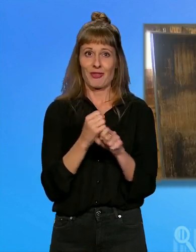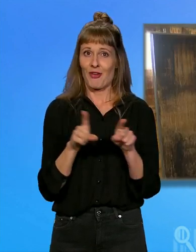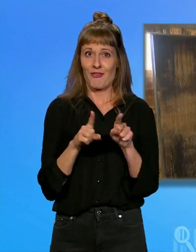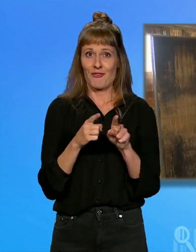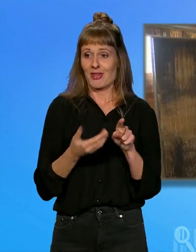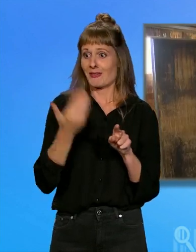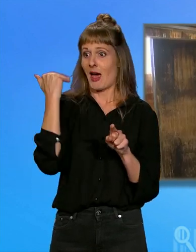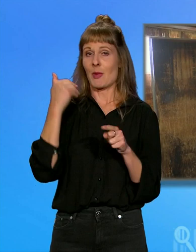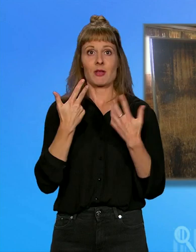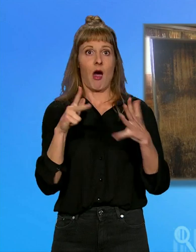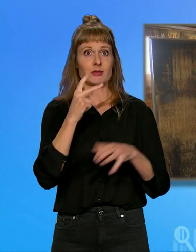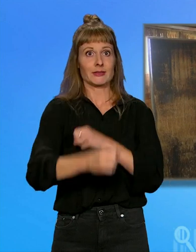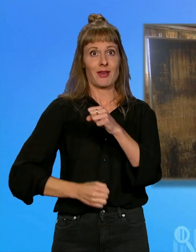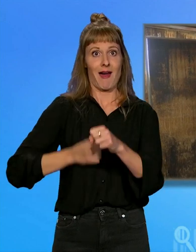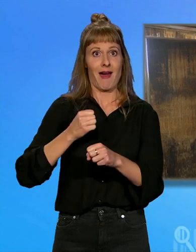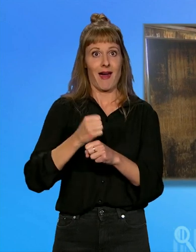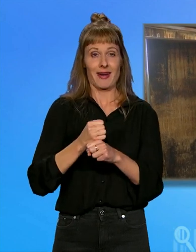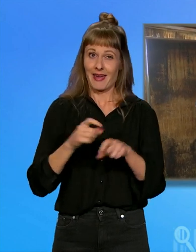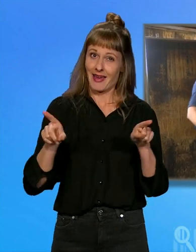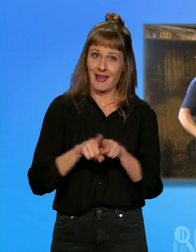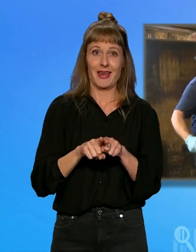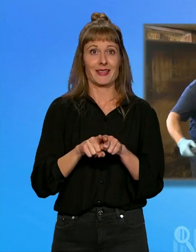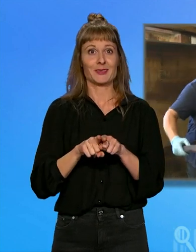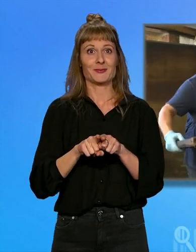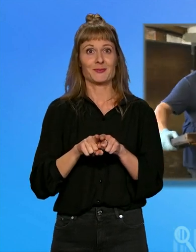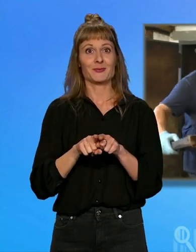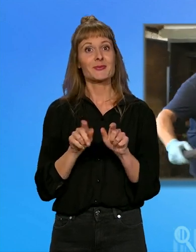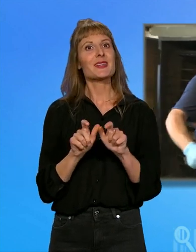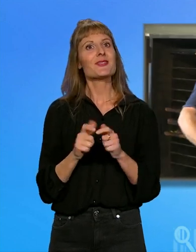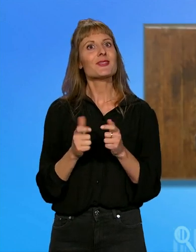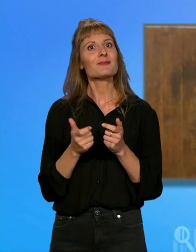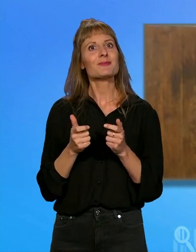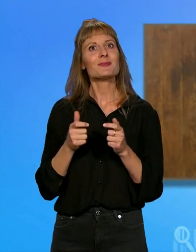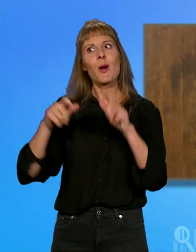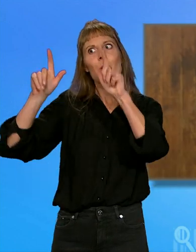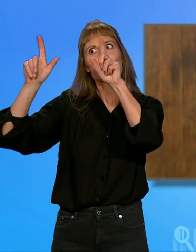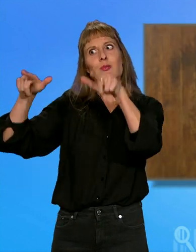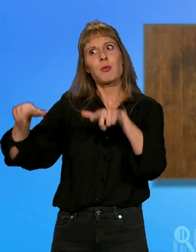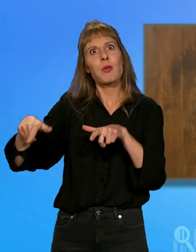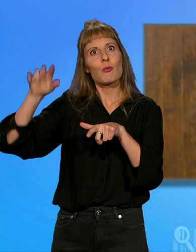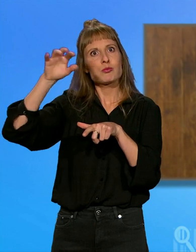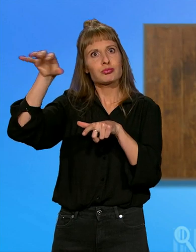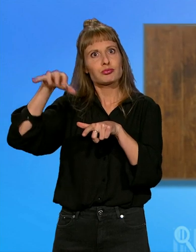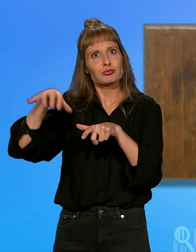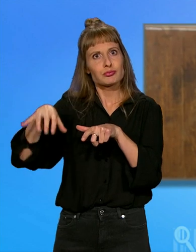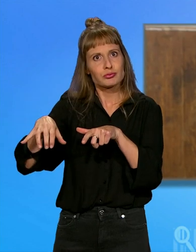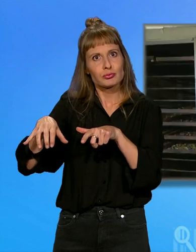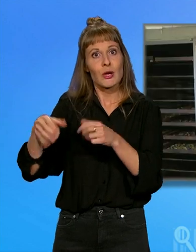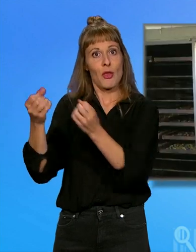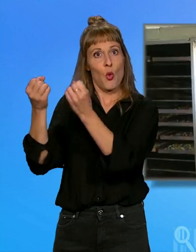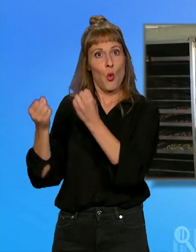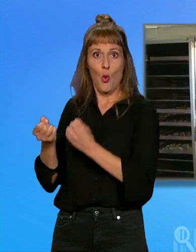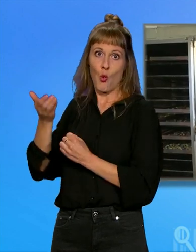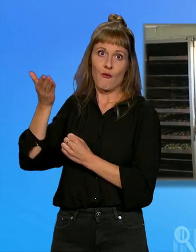über 80 Jahren. Die Zwetschgen kommen auf sogenannten Hurdli in den Ofen. Dort dörren sie